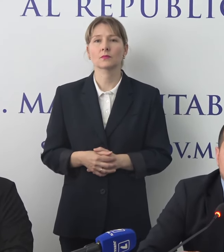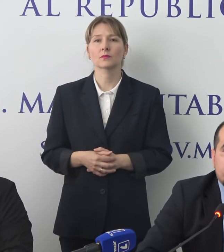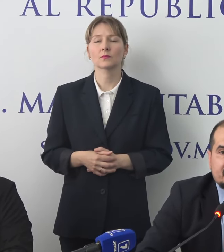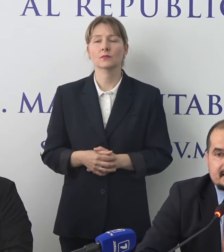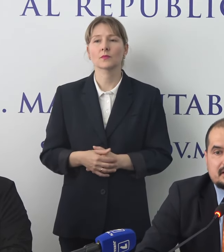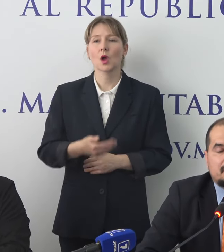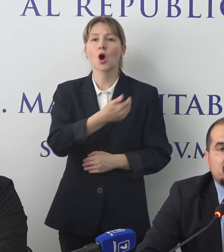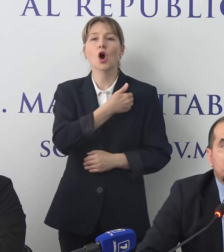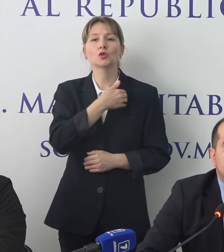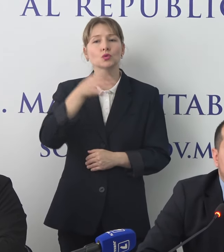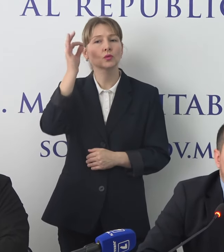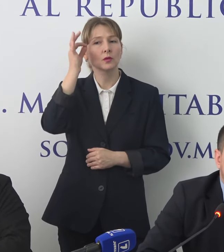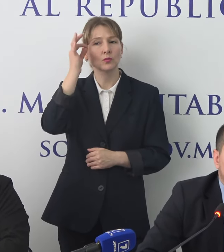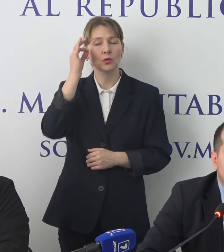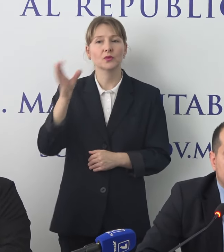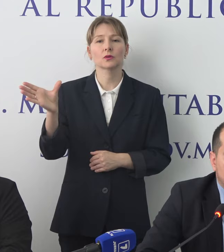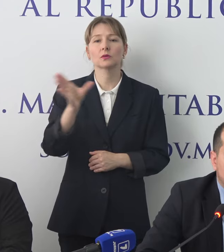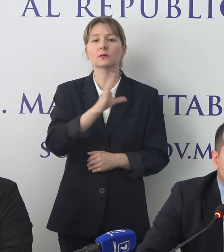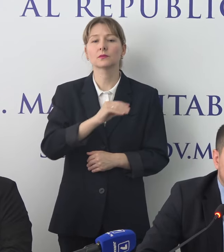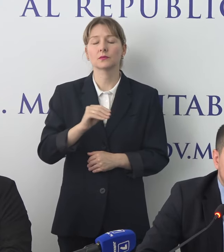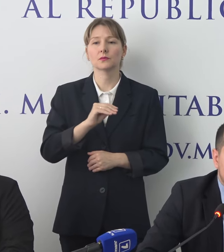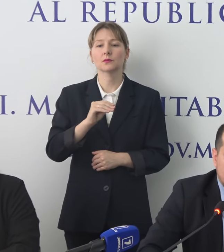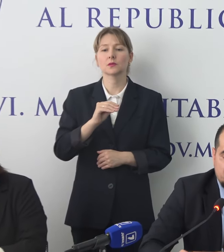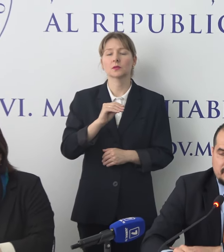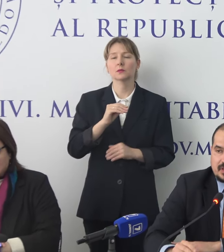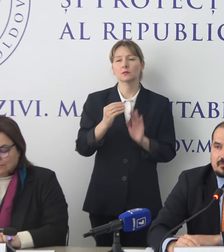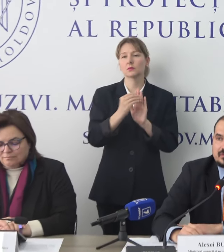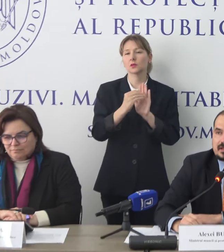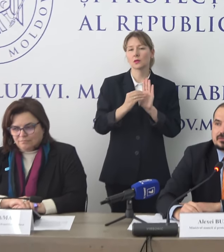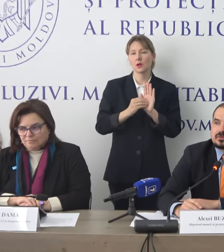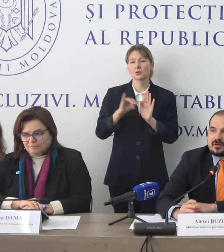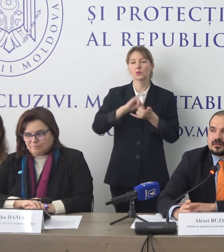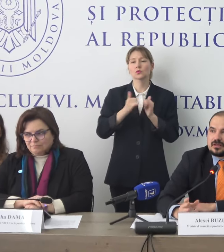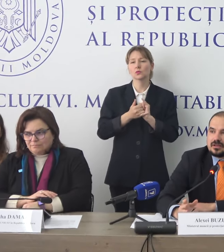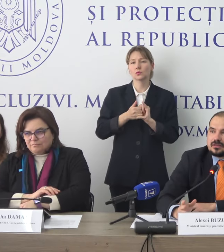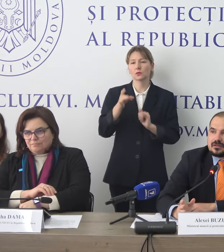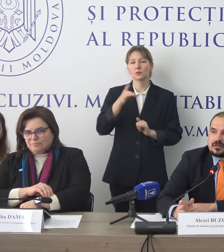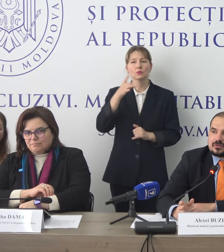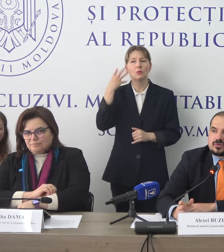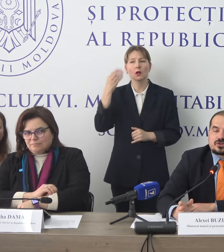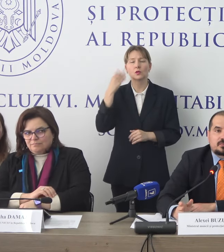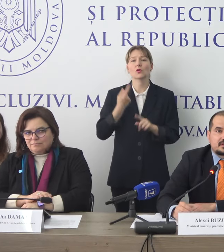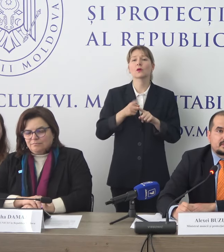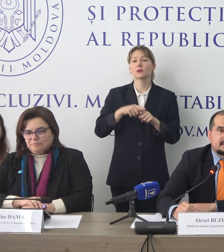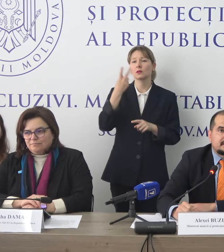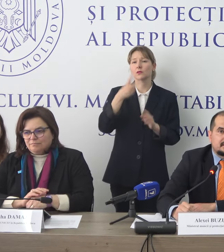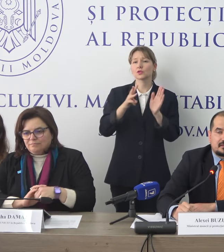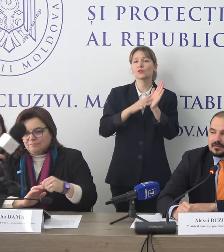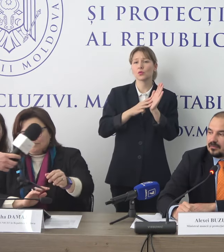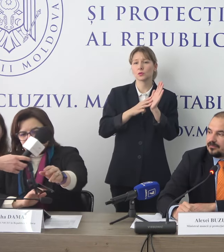Eu vreau să amintesc că ultimele date pe care noi le avem cu privire la sărăcia în Republica Moldova arată că undeva